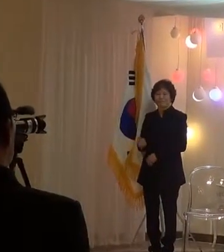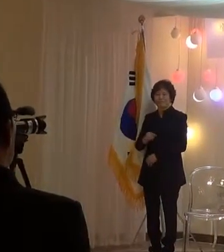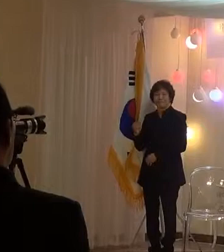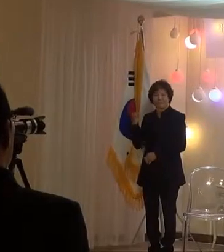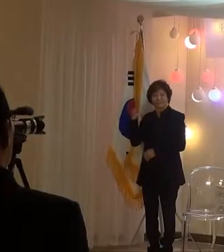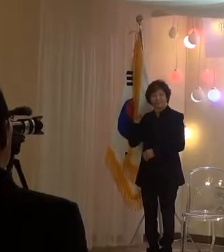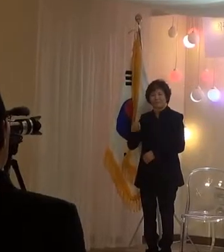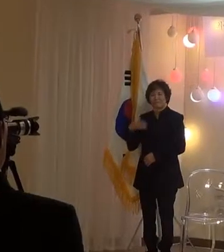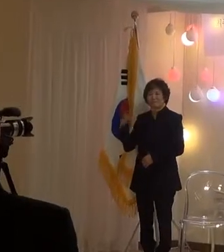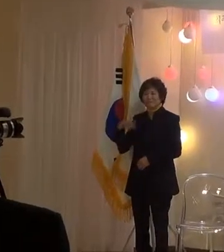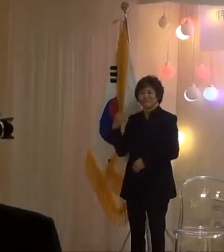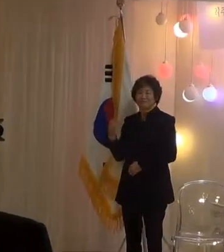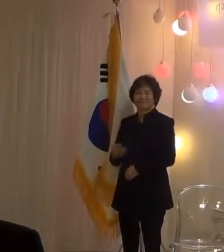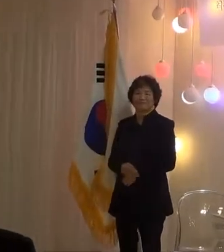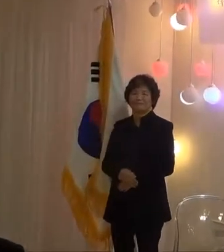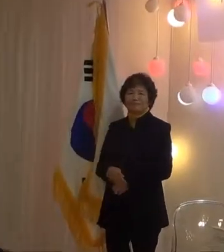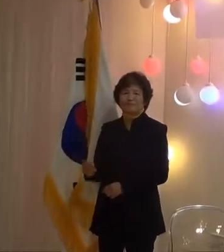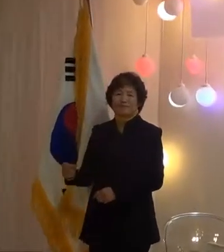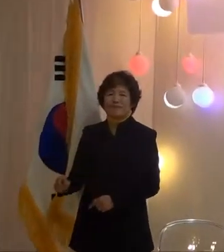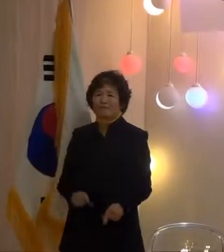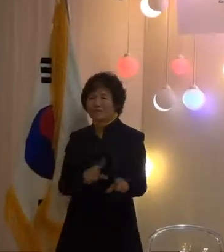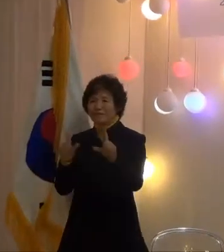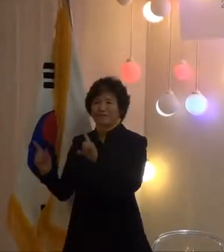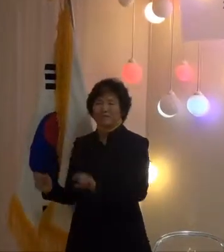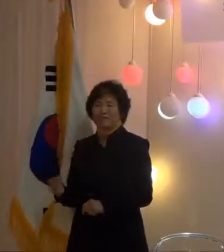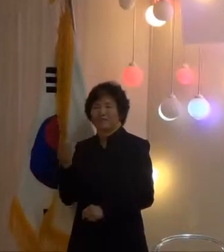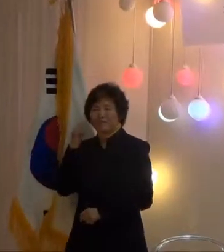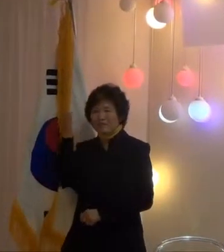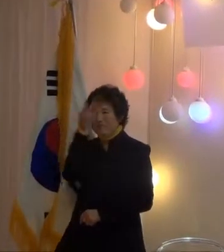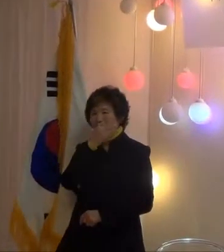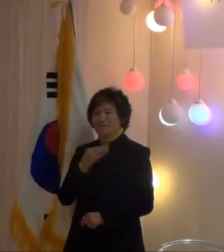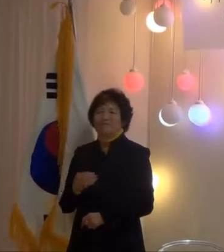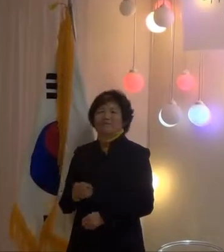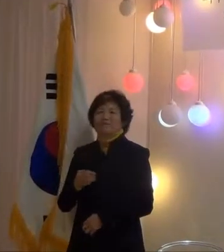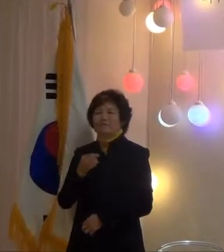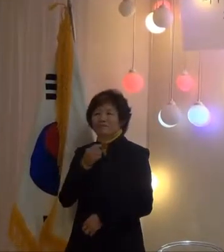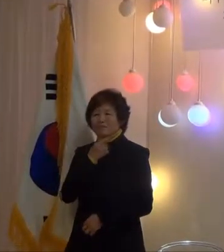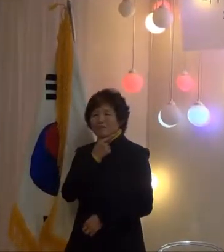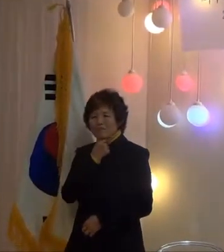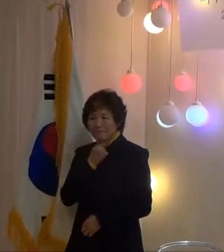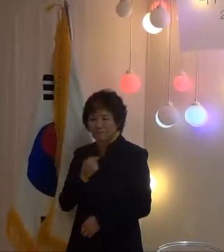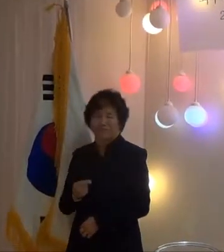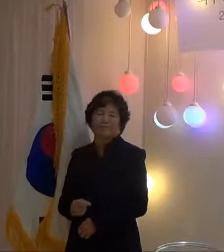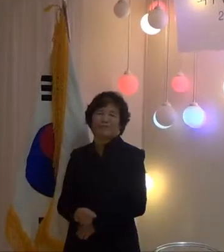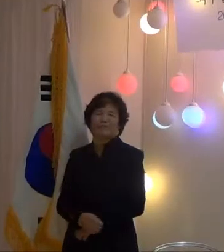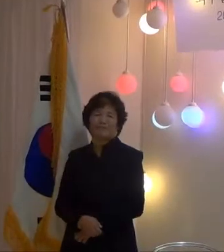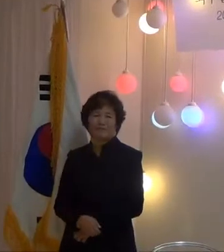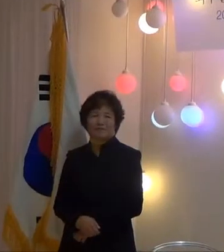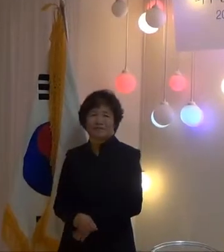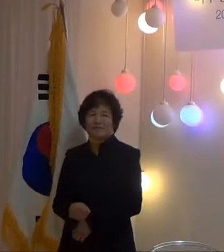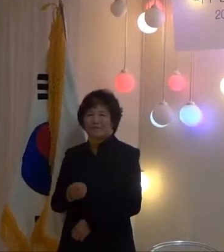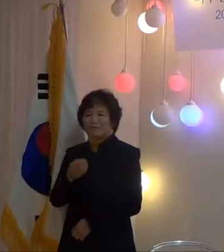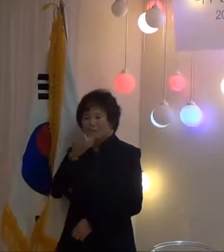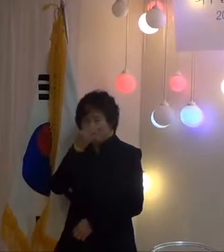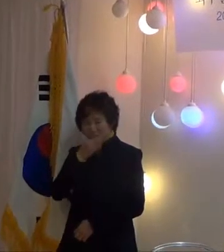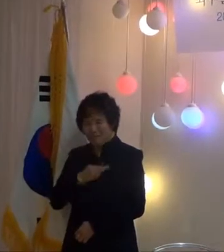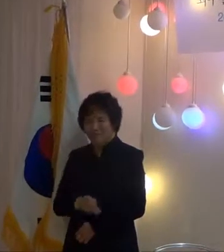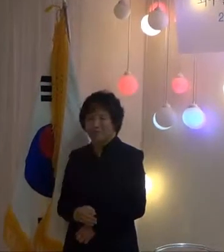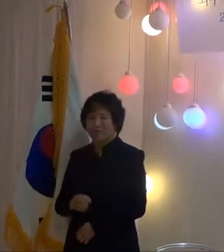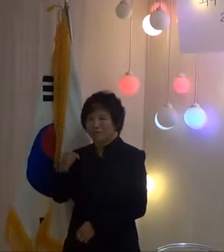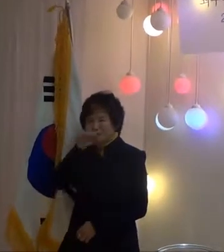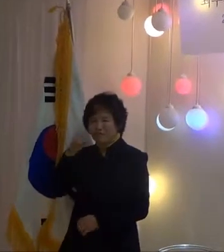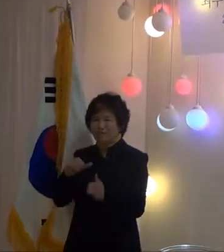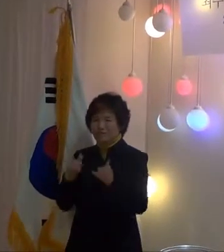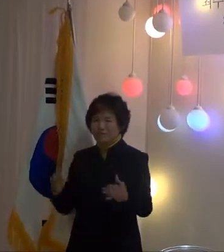모르겠지만 인생이 아름답다는 생각을 가지고 살고 싶더라고요. 너무 제발 시달리고 너무 힘들었는데 그래도 좋은